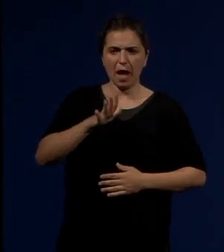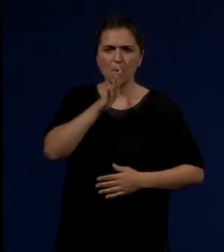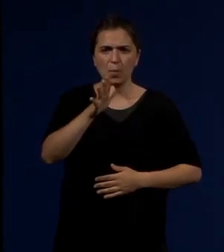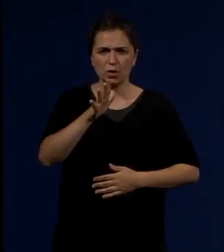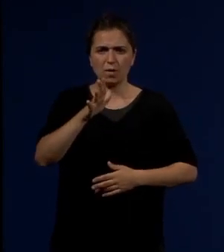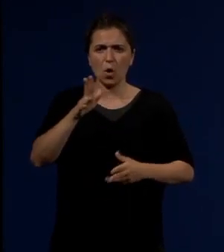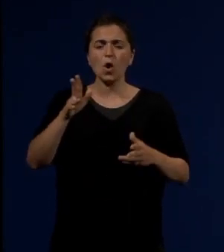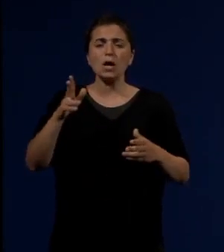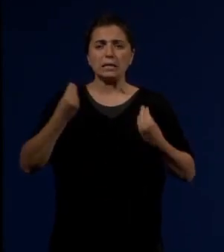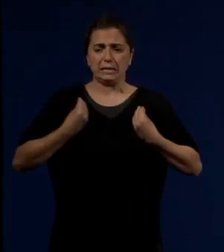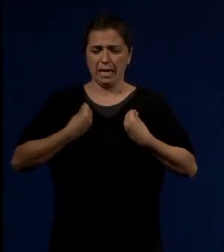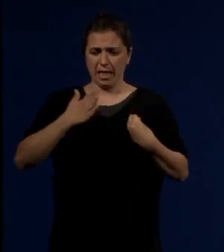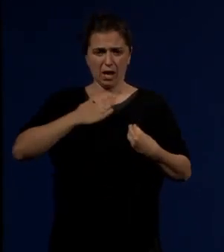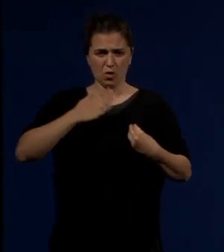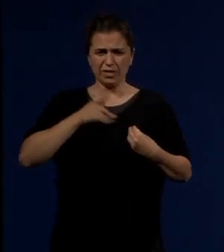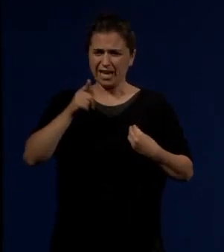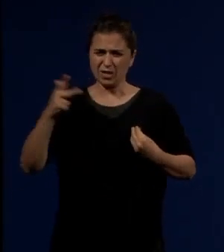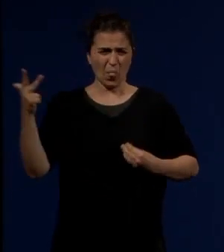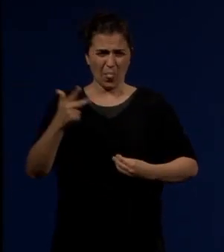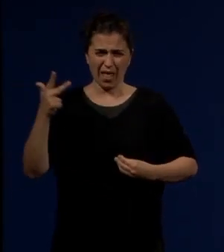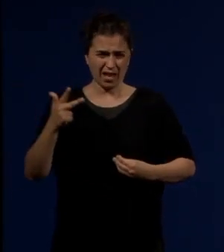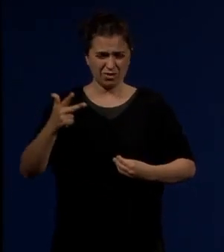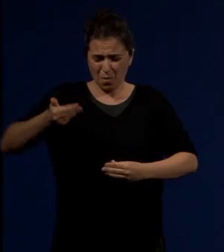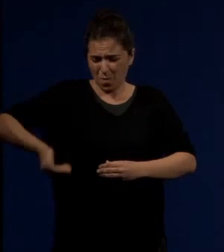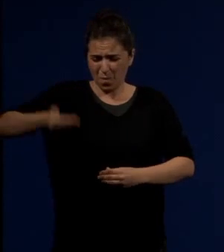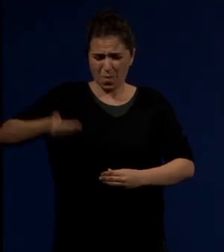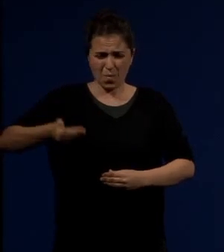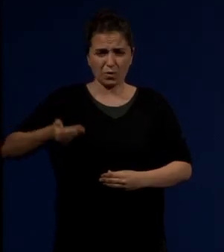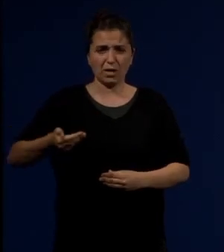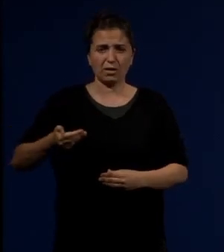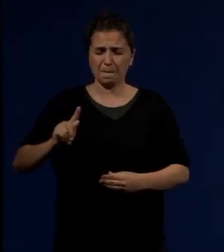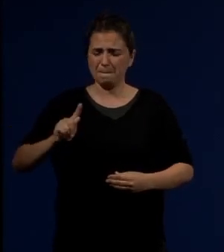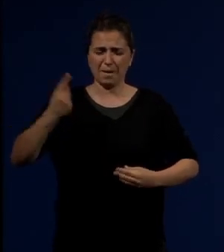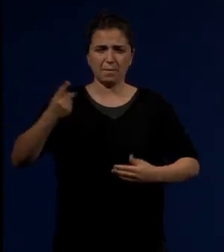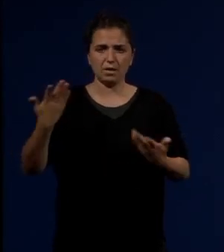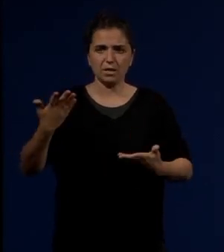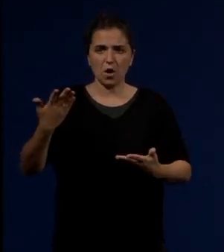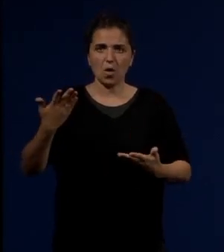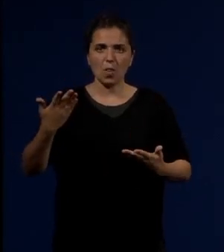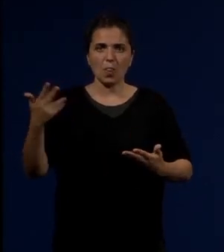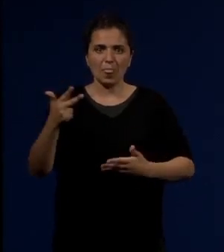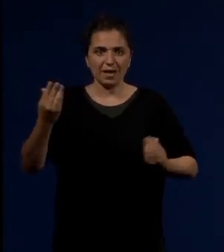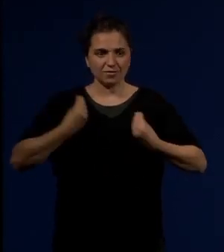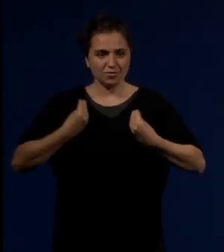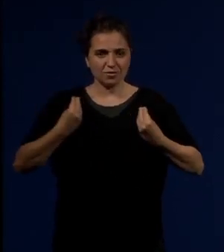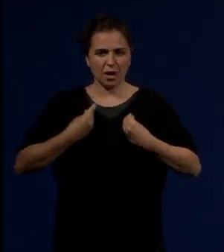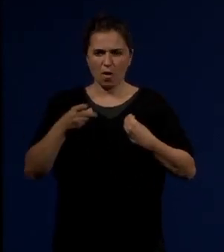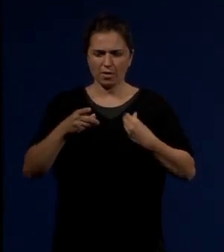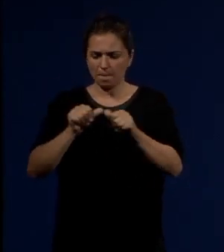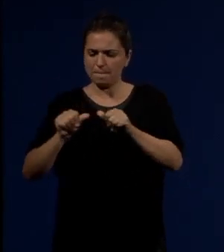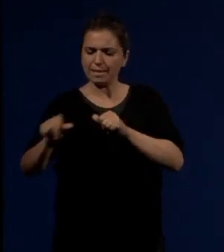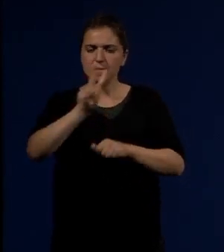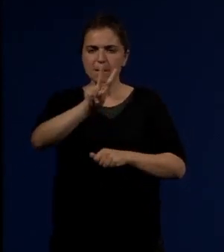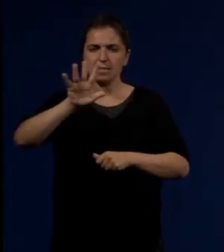porque era esencial, porque era un dereito fundamental como era a sanidade e como era o dereito á saúde. Algo que nos roubaron e non permitiremos que o fagan a partir do